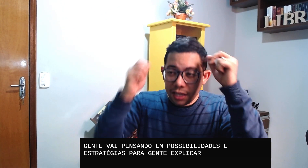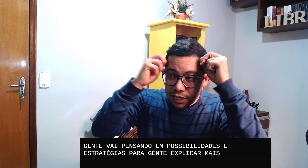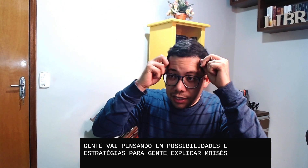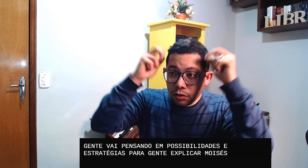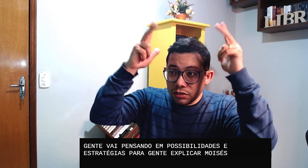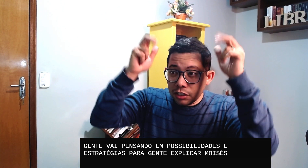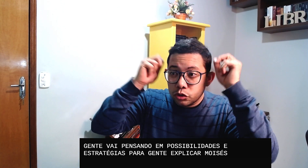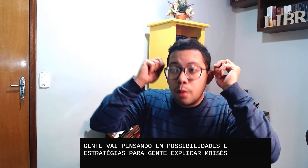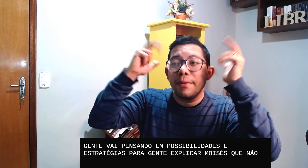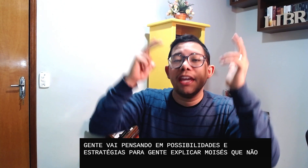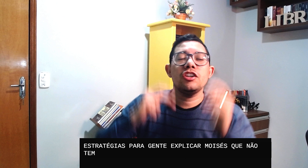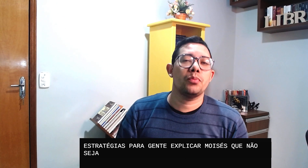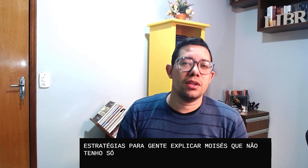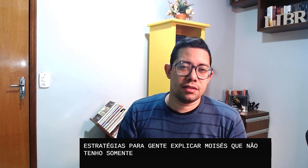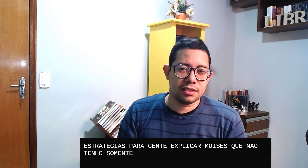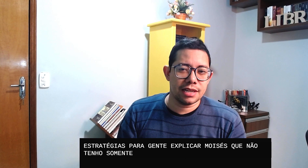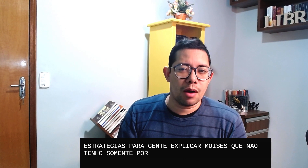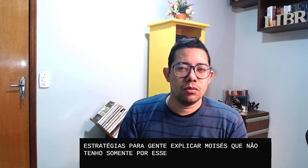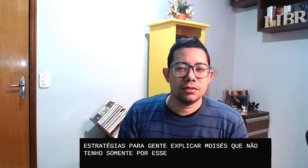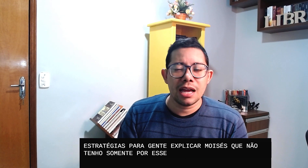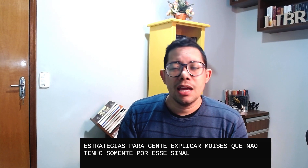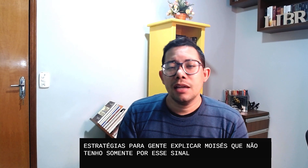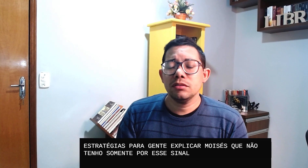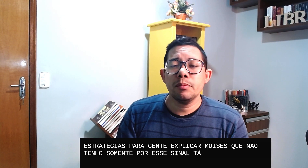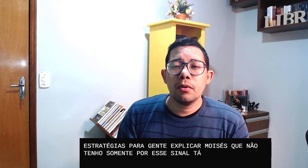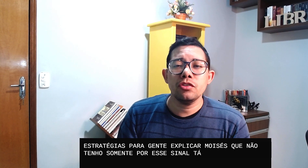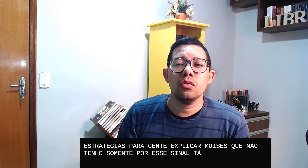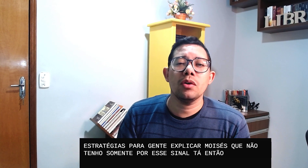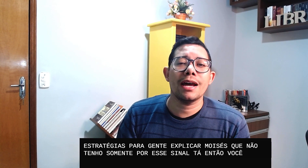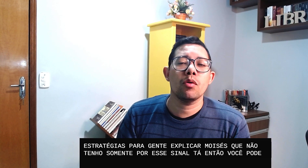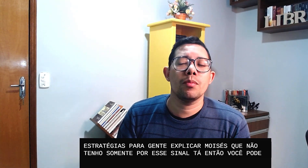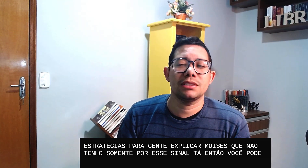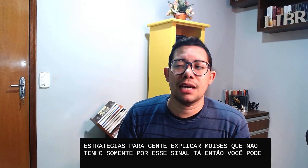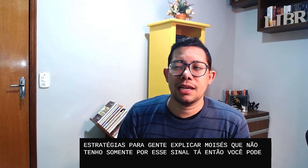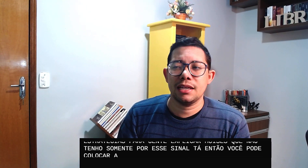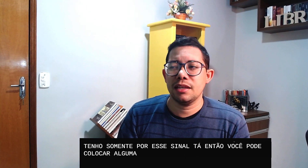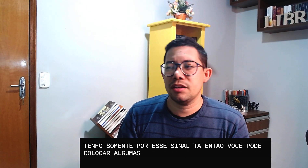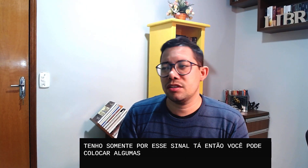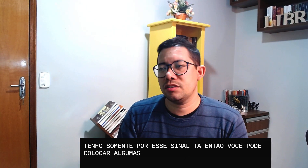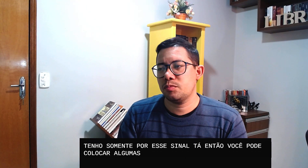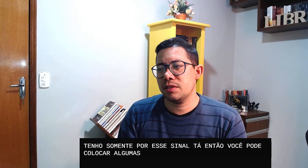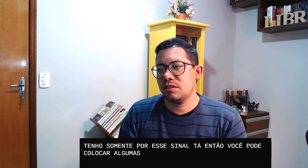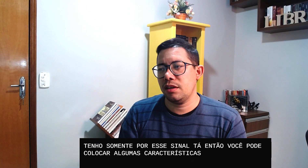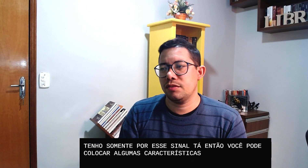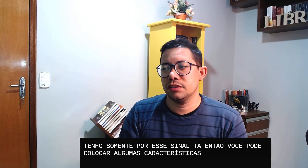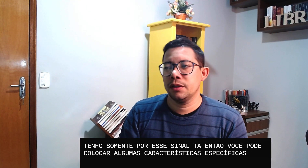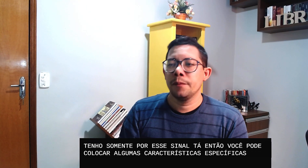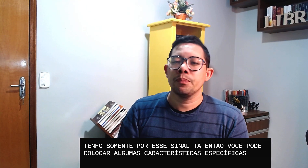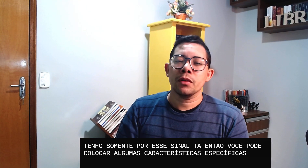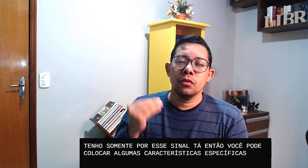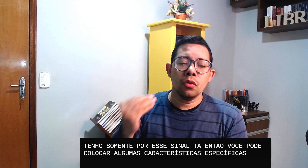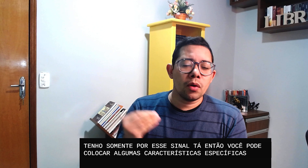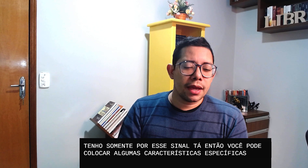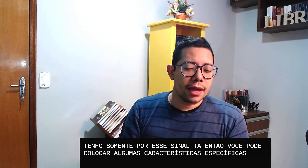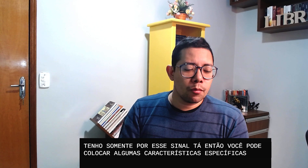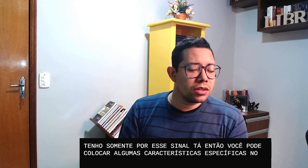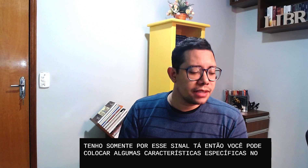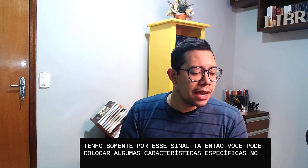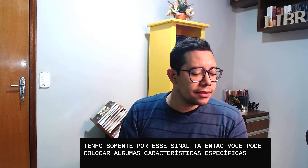que não seja somente por esse sinal, tá? Então, você pode colocar algumas características específicas. Moisés, ele é